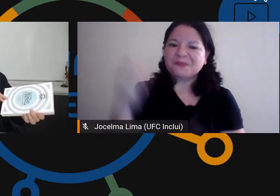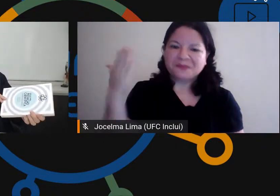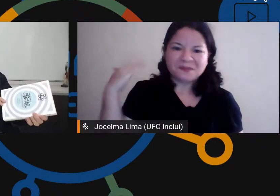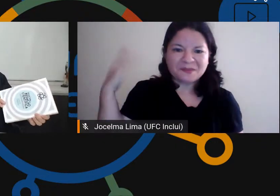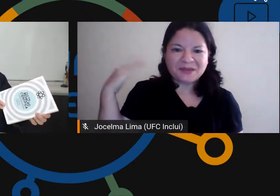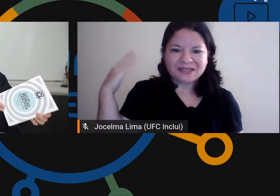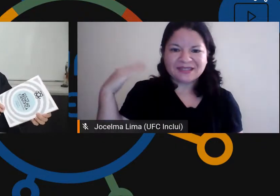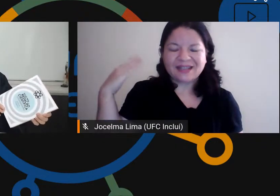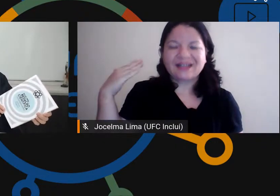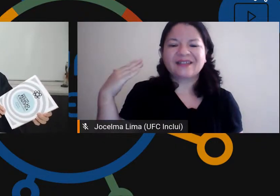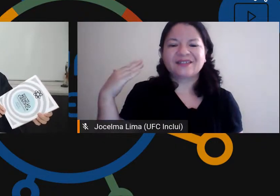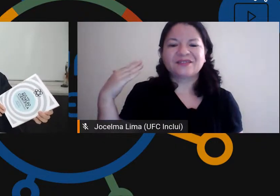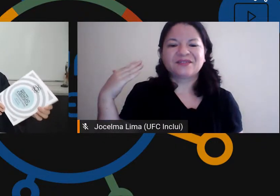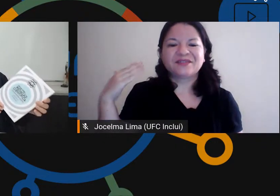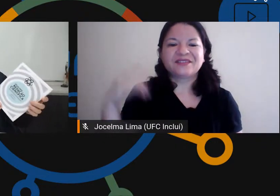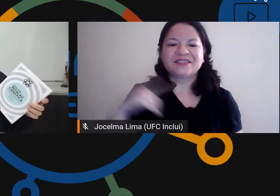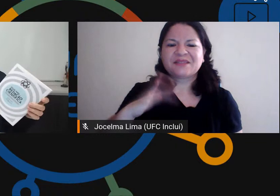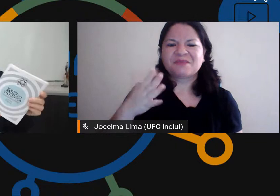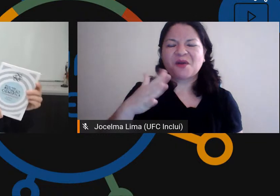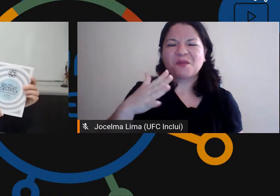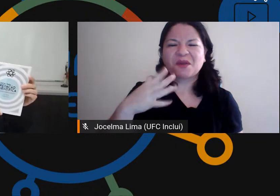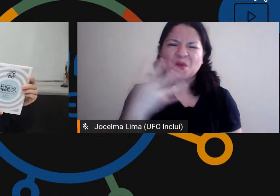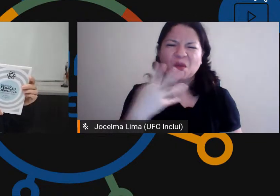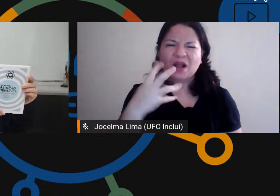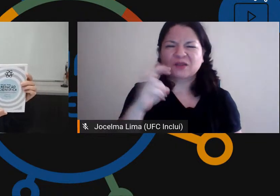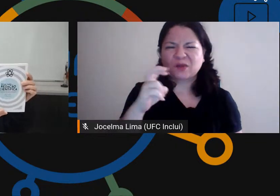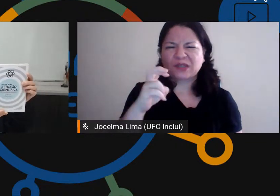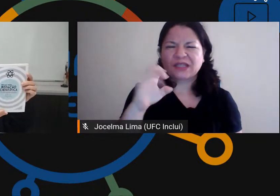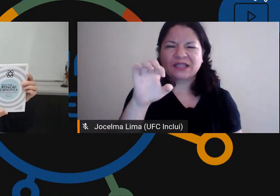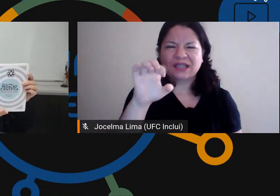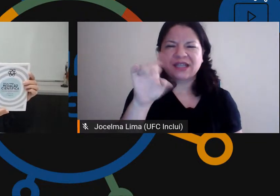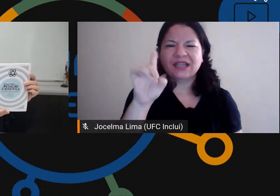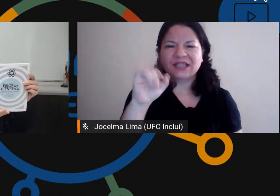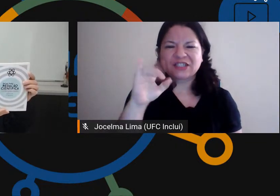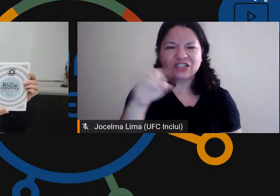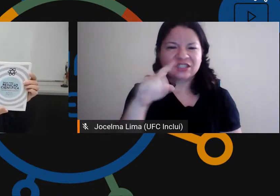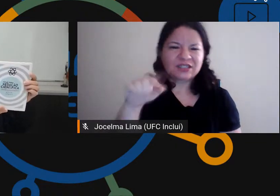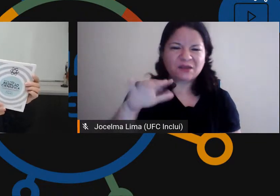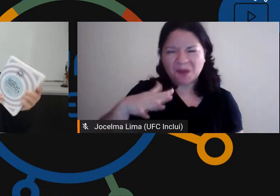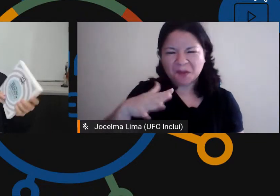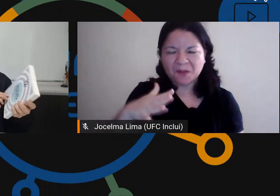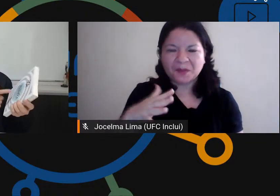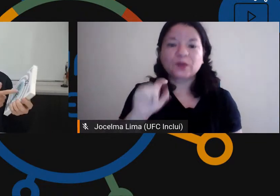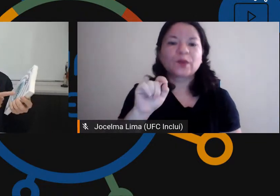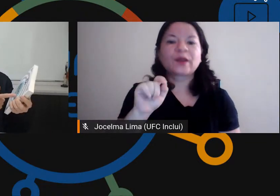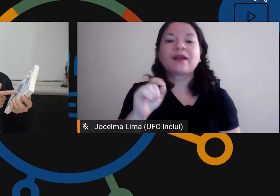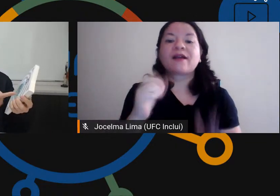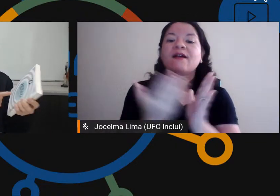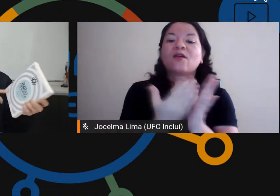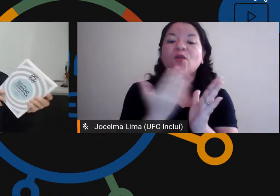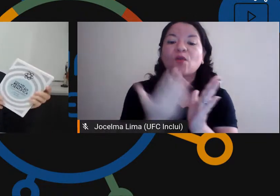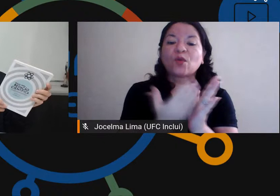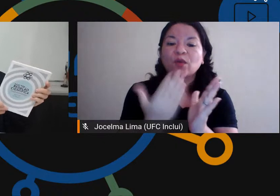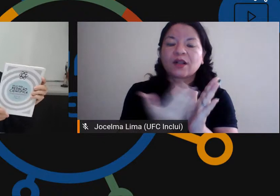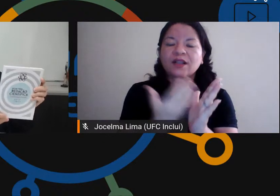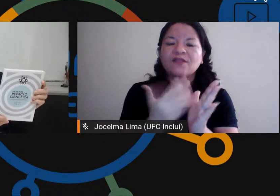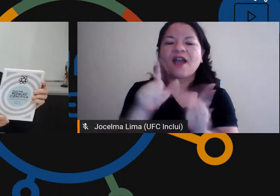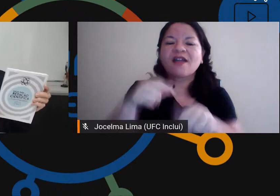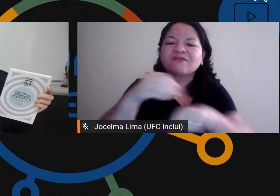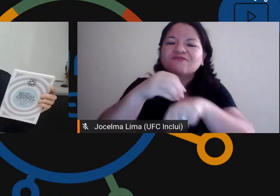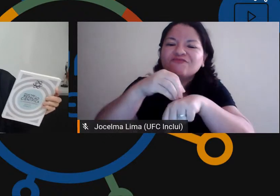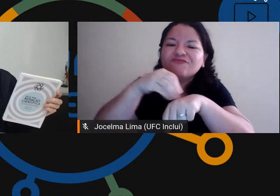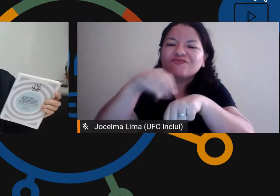ser a quarta, quinta edição, alguma coisa assim, né? Que é um livro sobre dicas para a redação